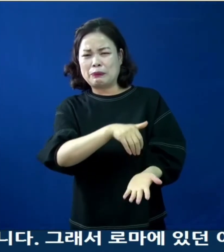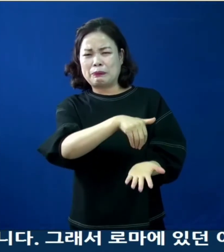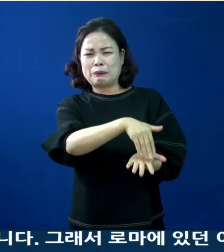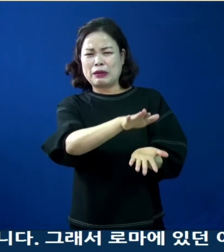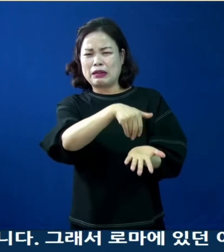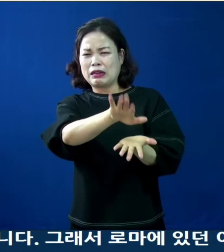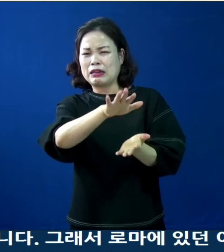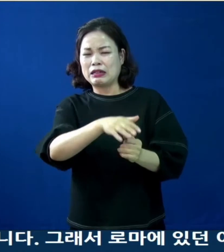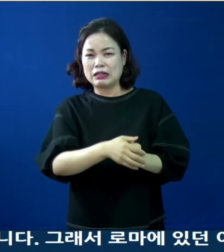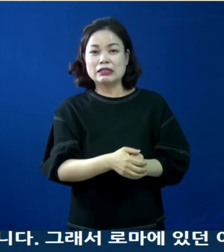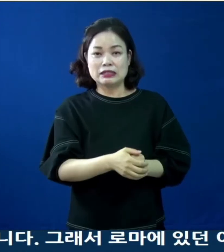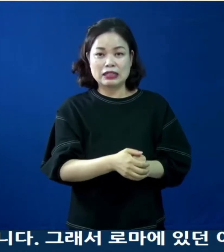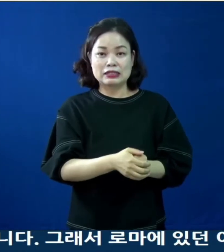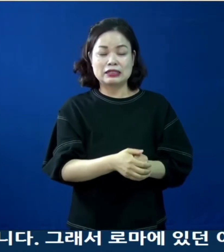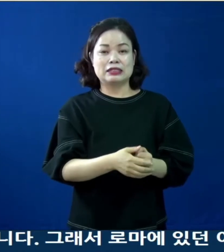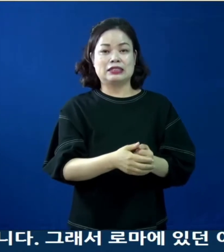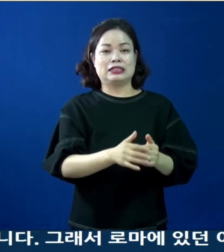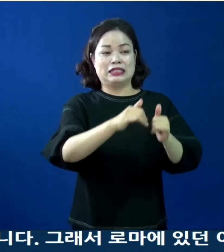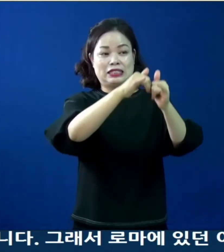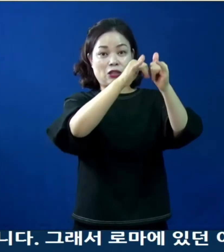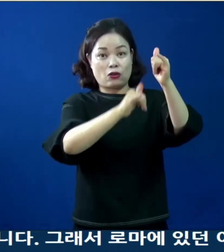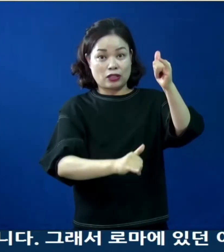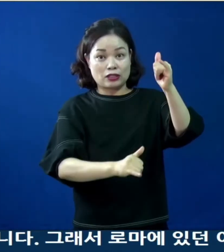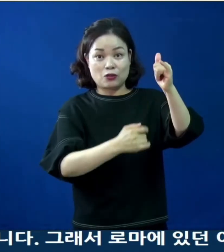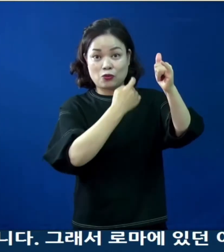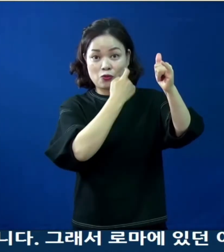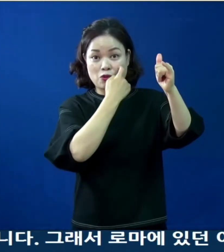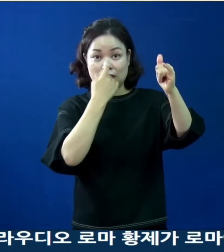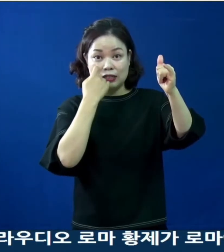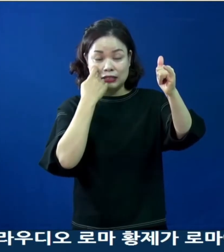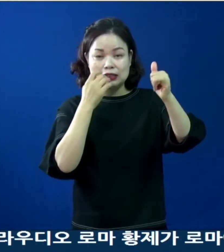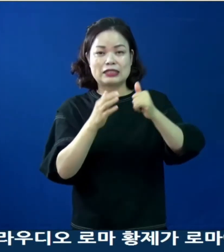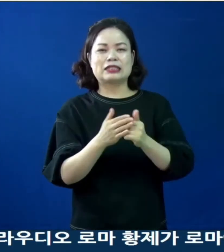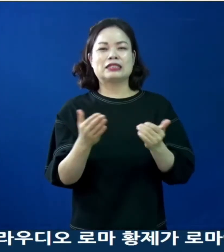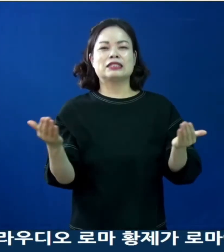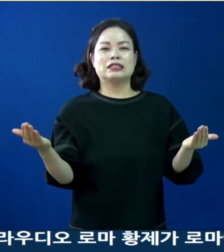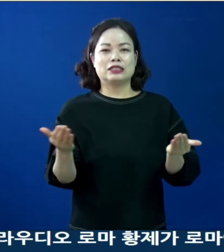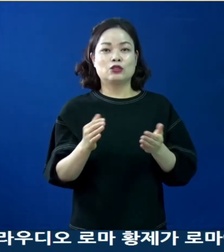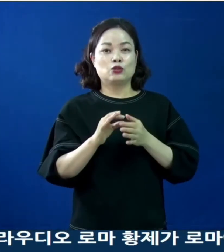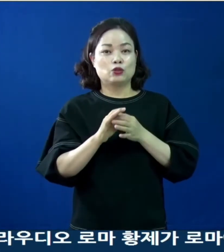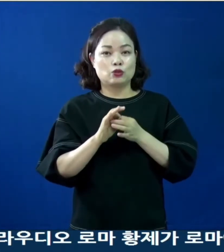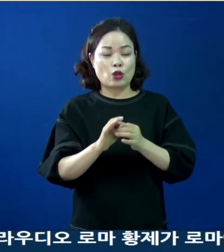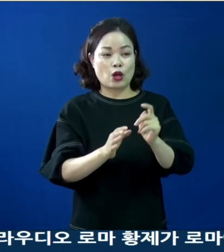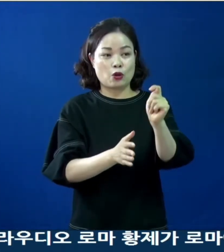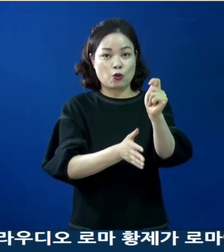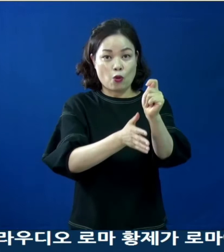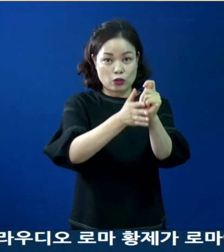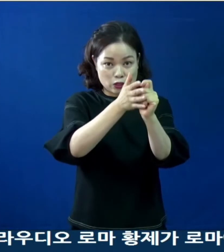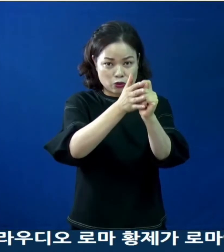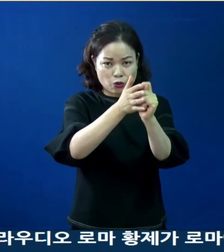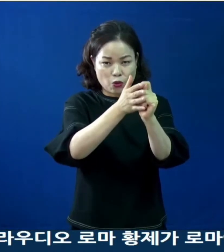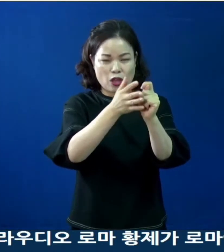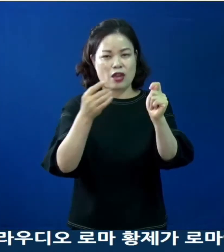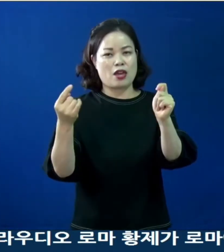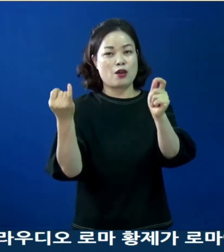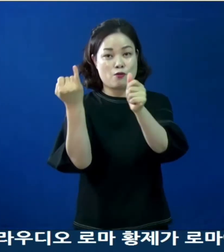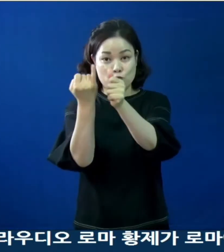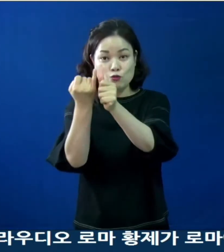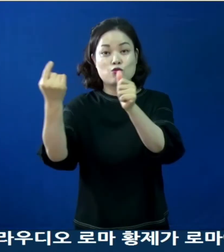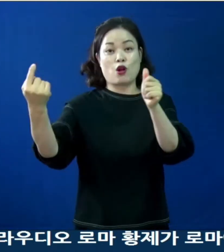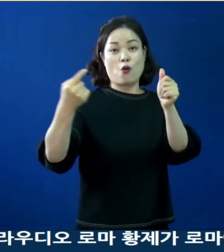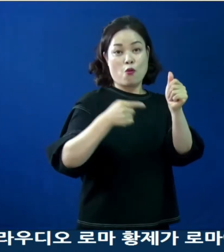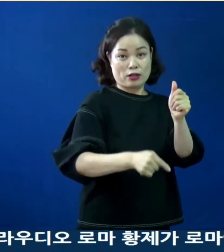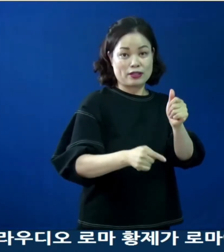내쫓은 그런 이제 역사적 기록이 확인이 되고요. 그 일로 인해서 고린도에 왔다 이렇게